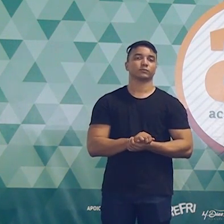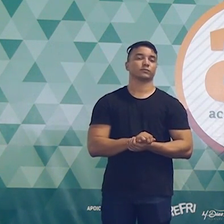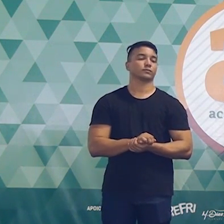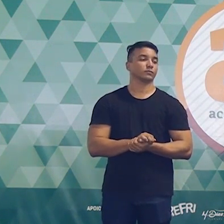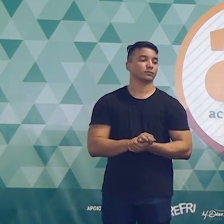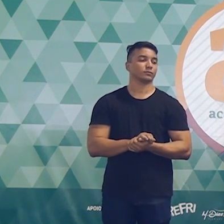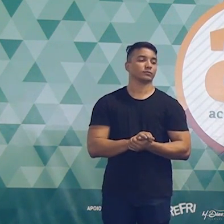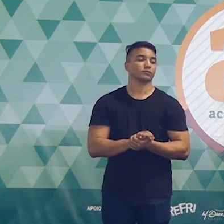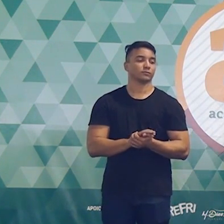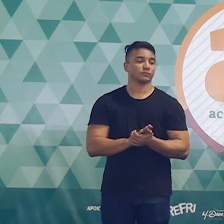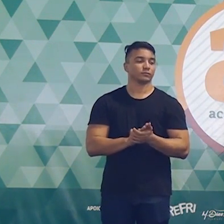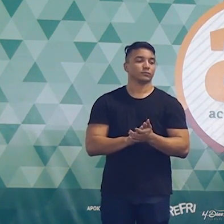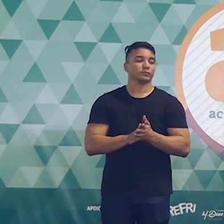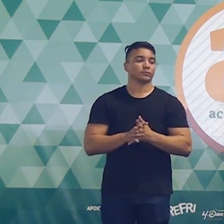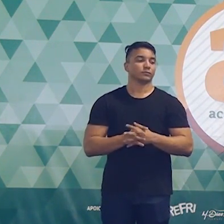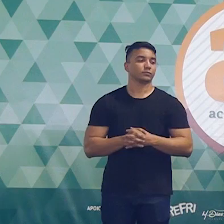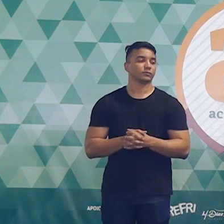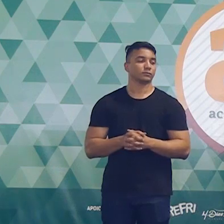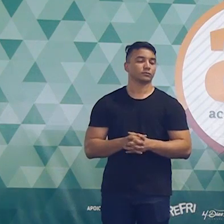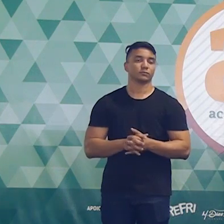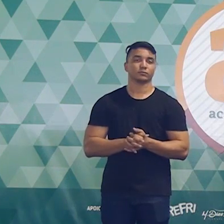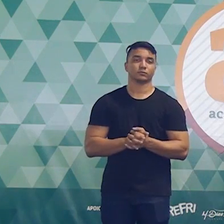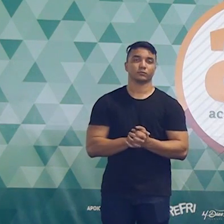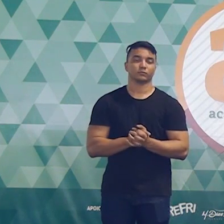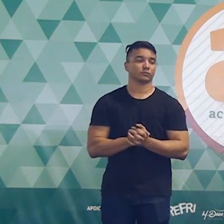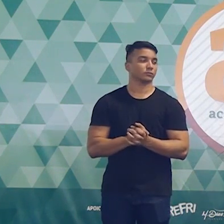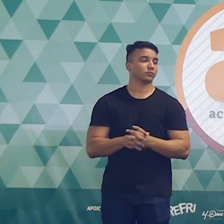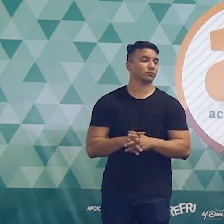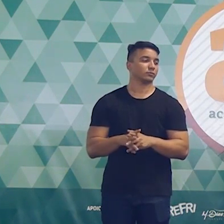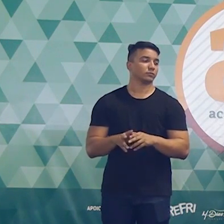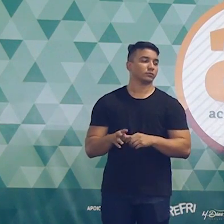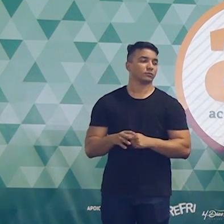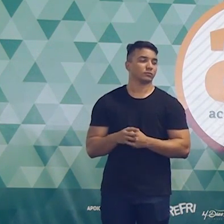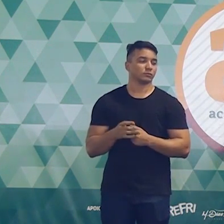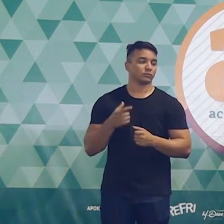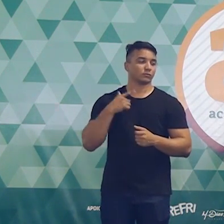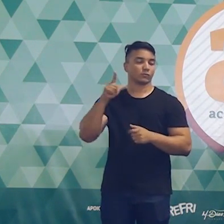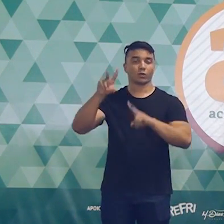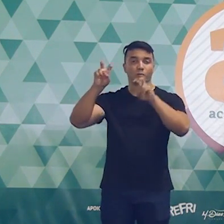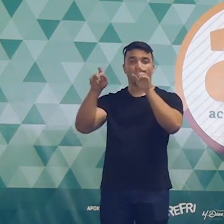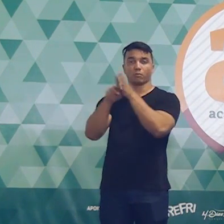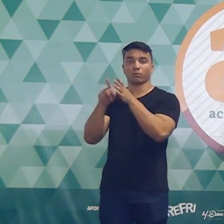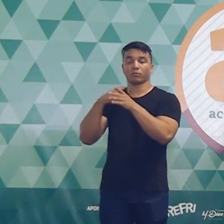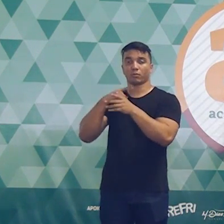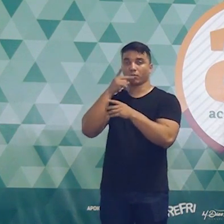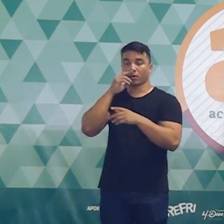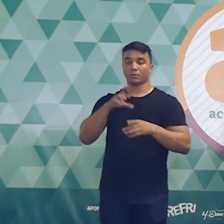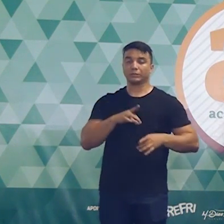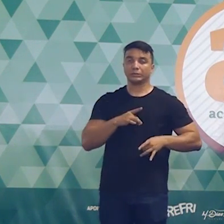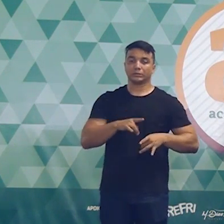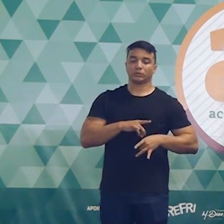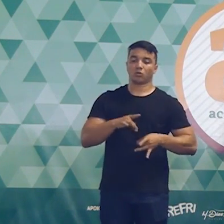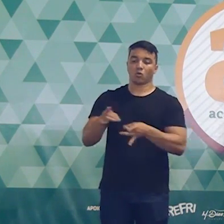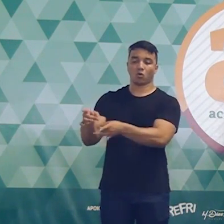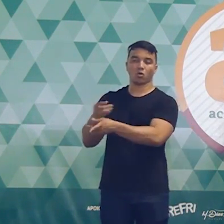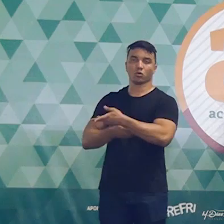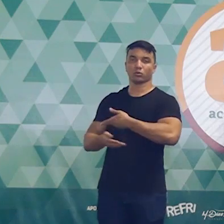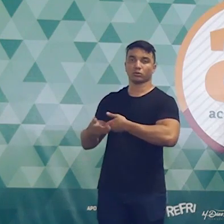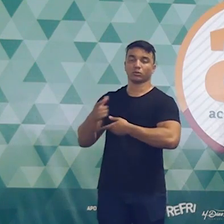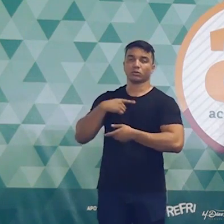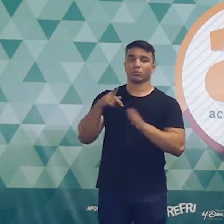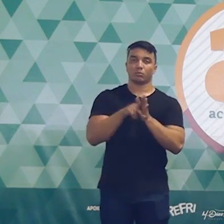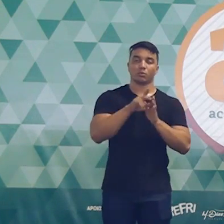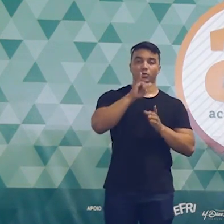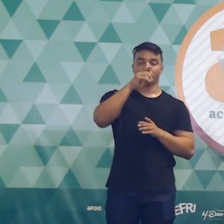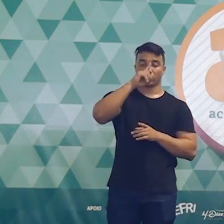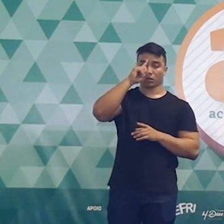Pronto, vou começar por uma dessas perguntas aqui, porque as outras duas envolvem temas específicos, como doação de órgãos e o outro sobre ideologia